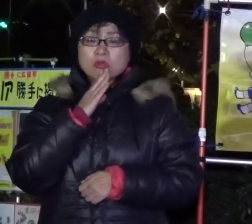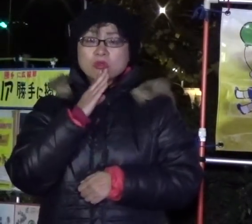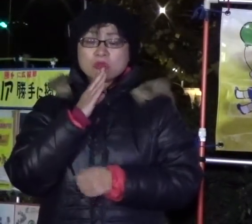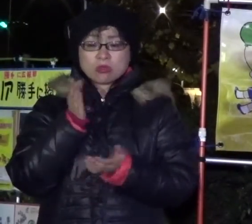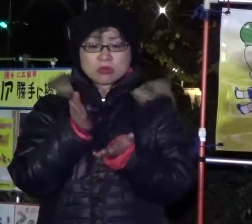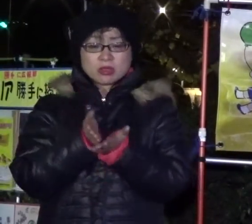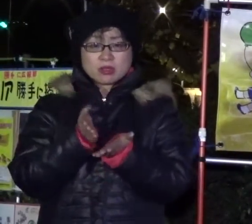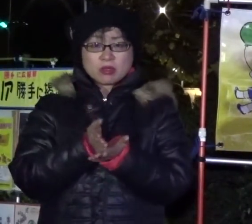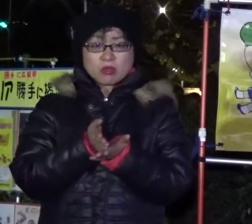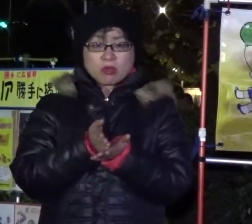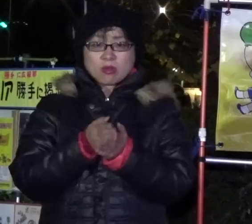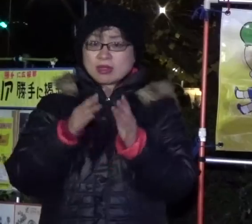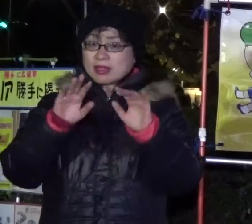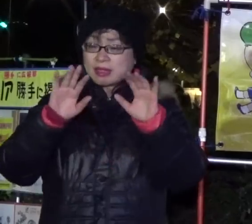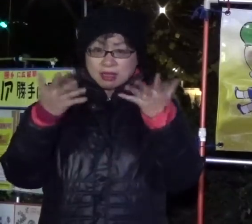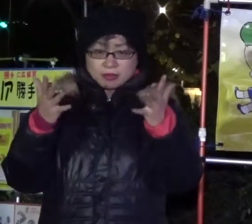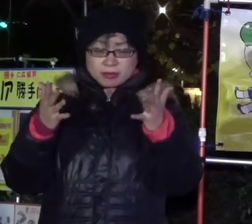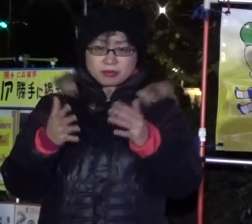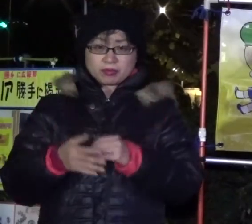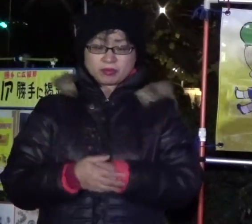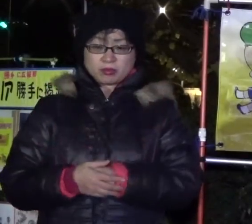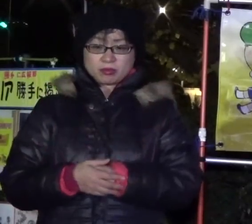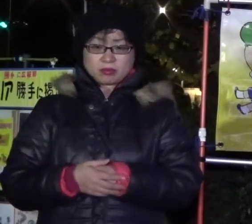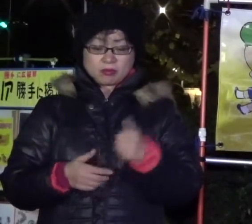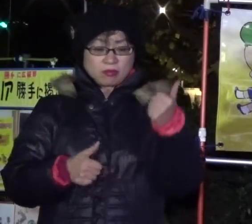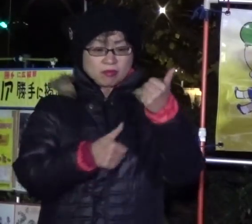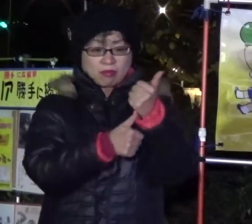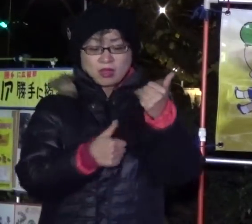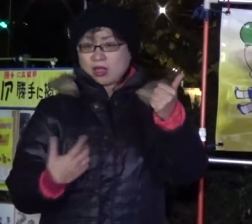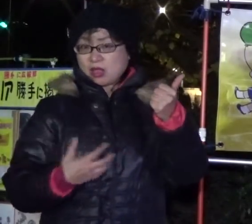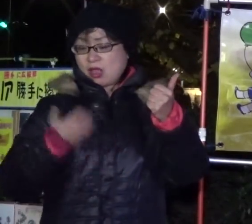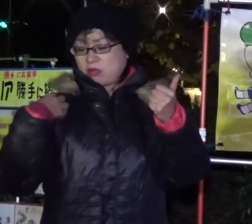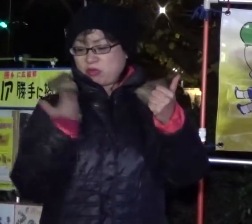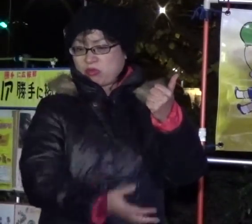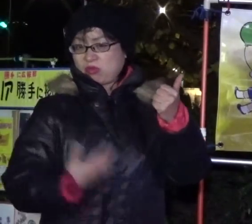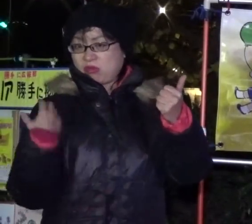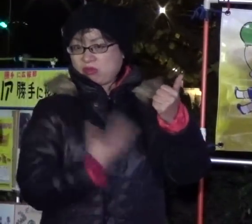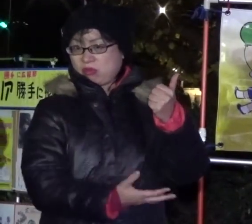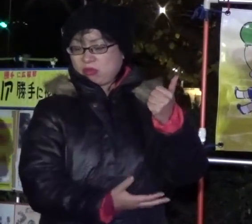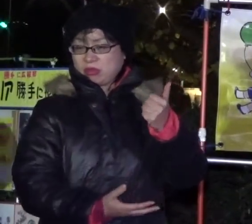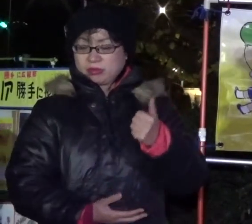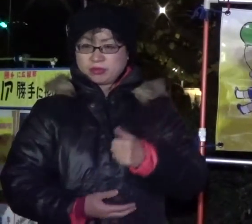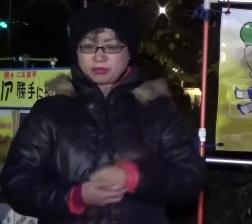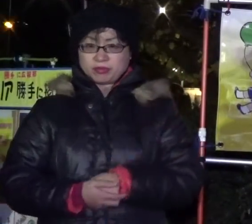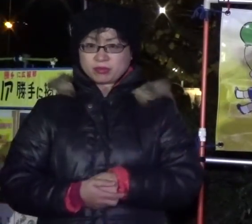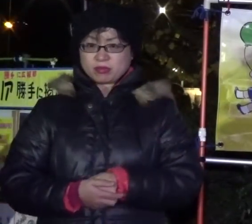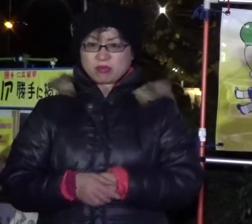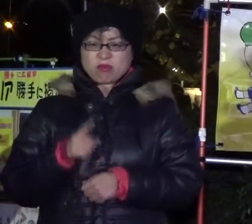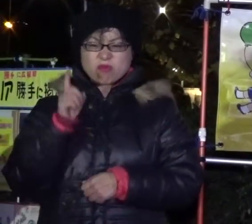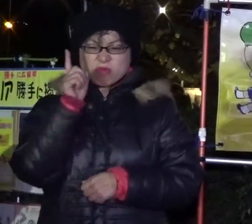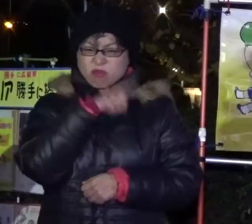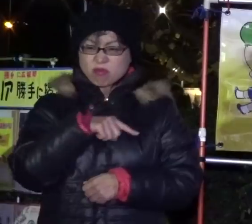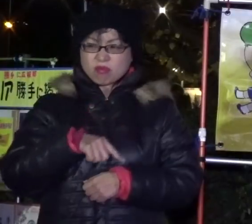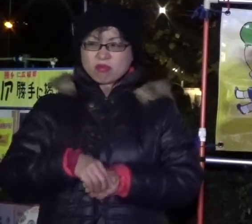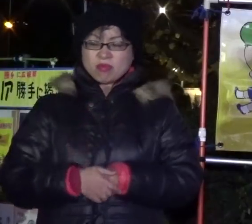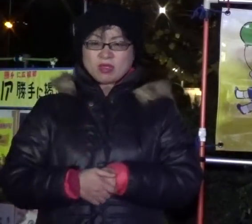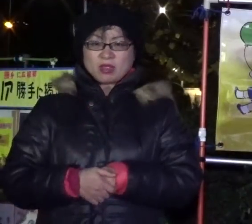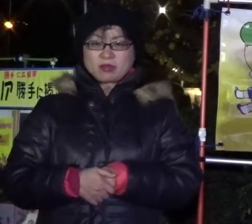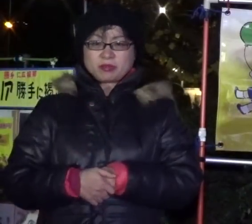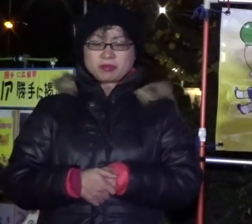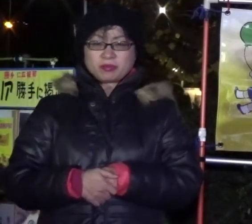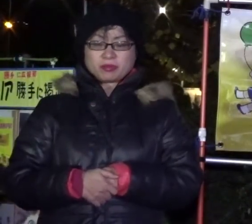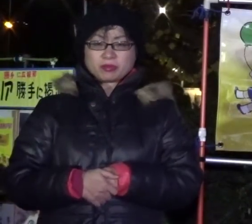。部下になすりつけですからね皆さん。本当にひどいです。でも